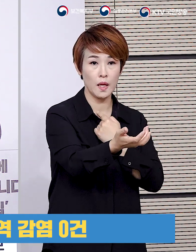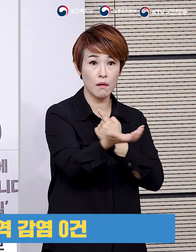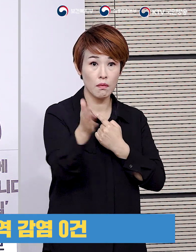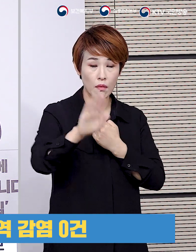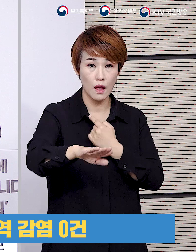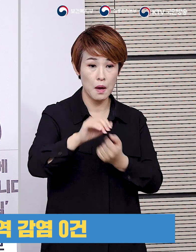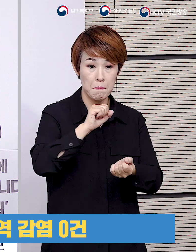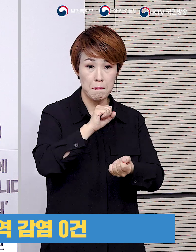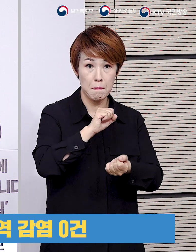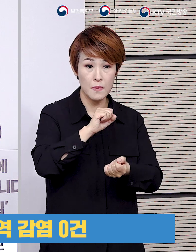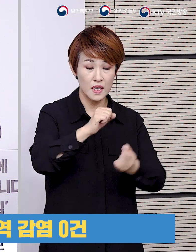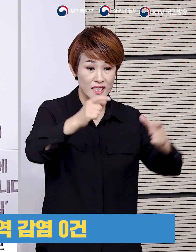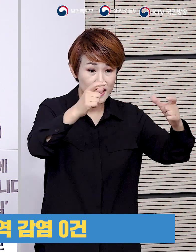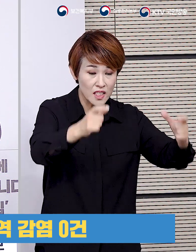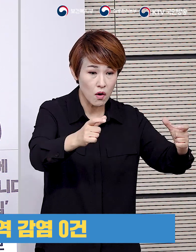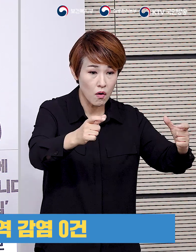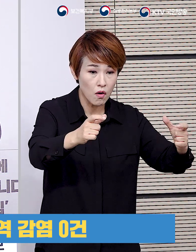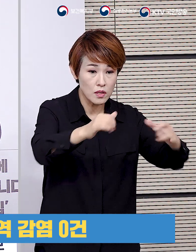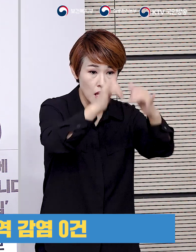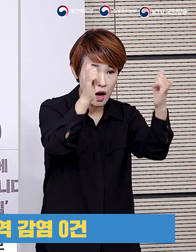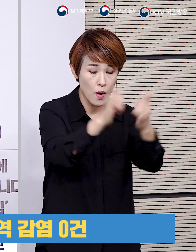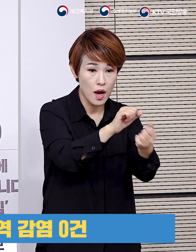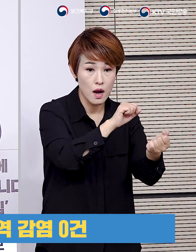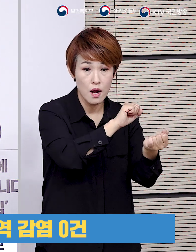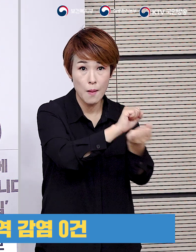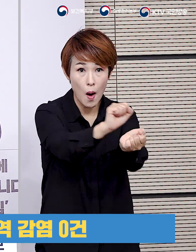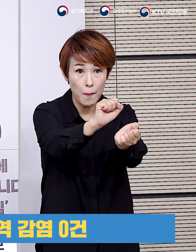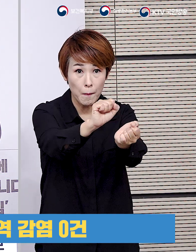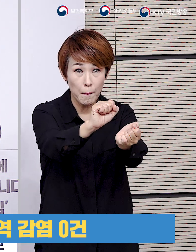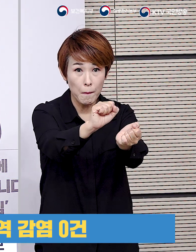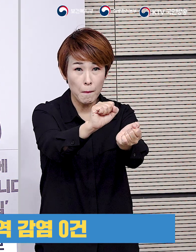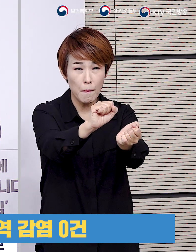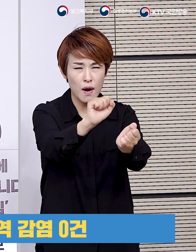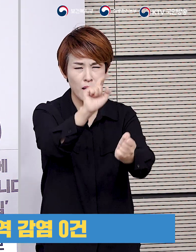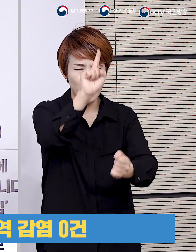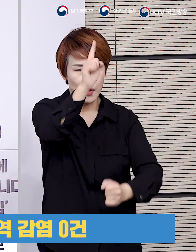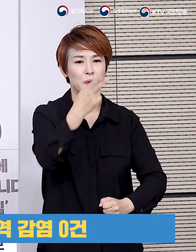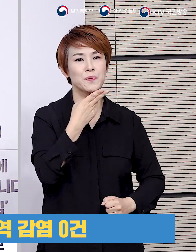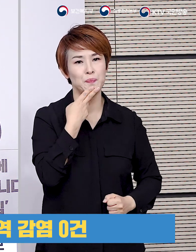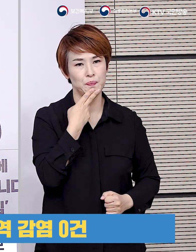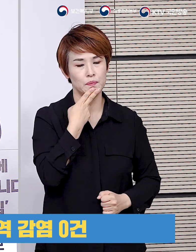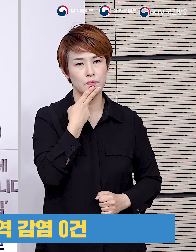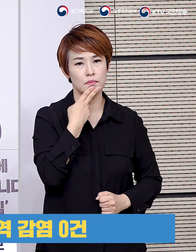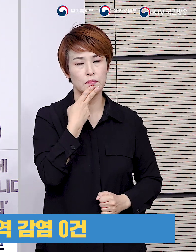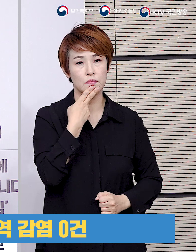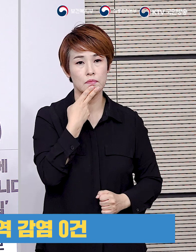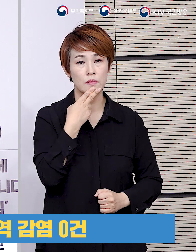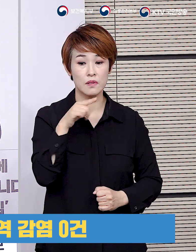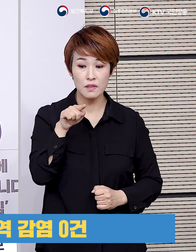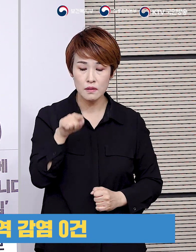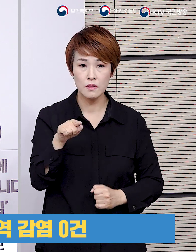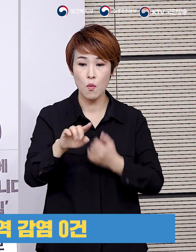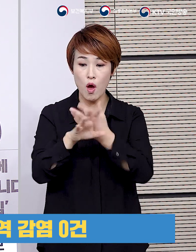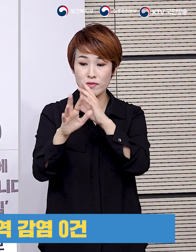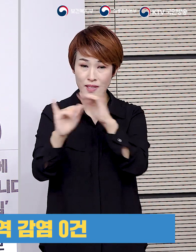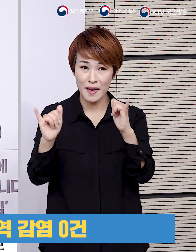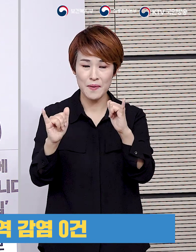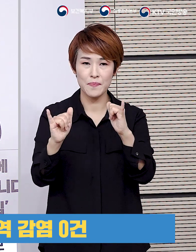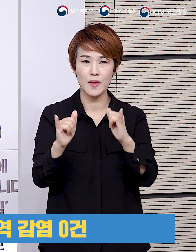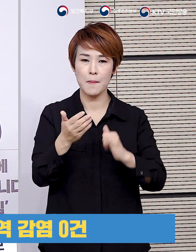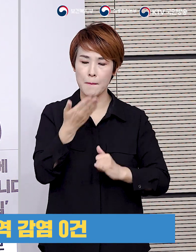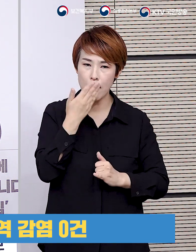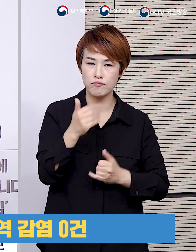거쳐갔습니다만 단 한 건도 그 지역사회 감염은 물론이고 이 분들의